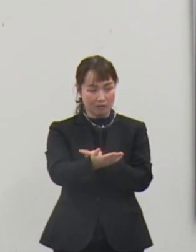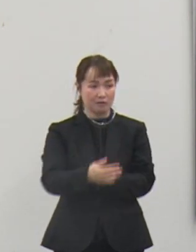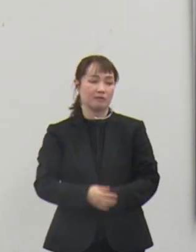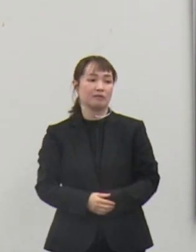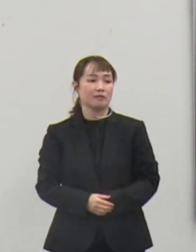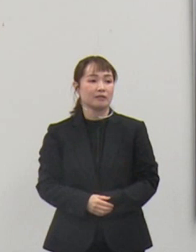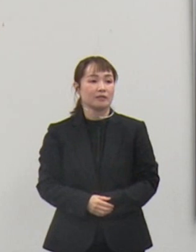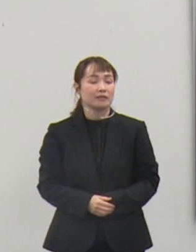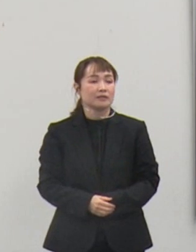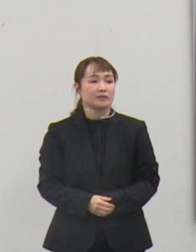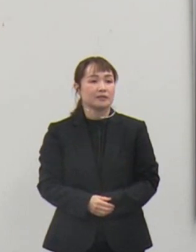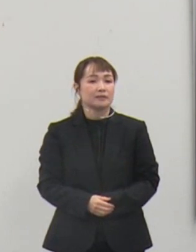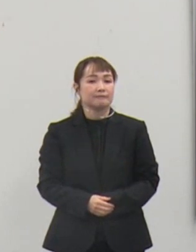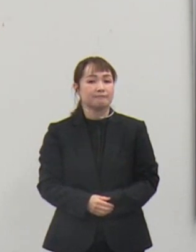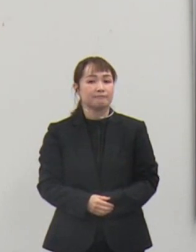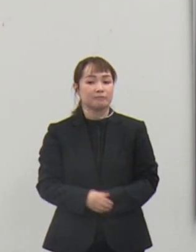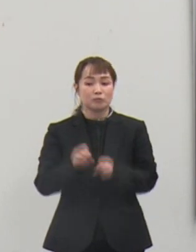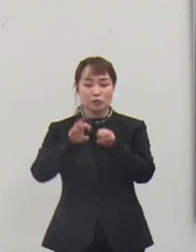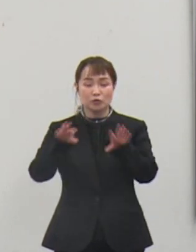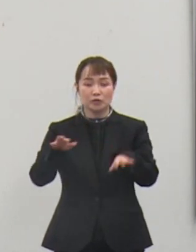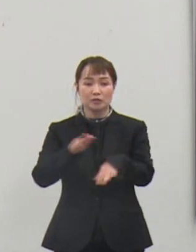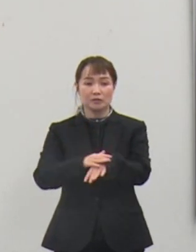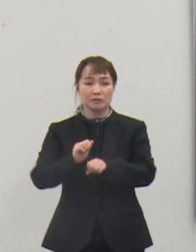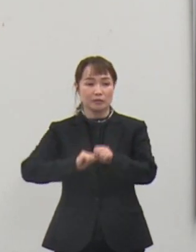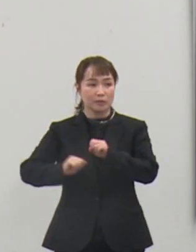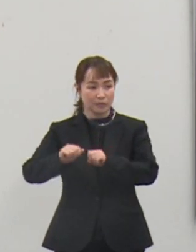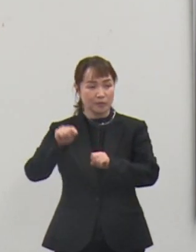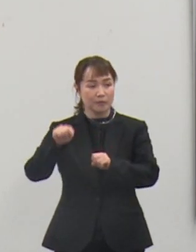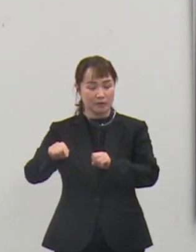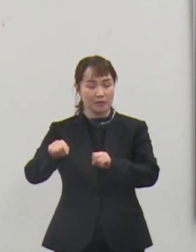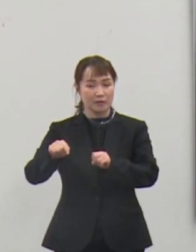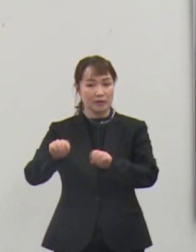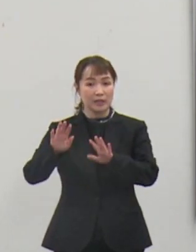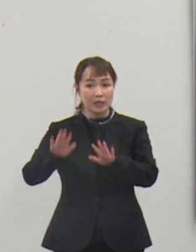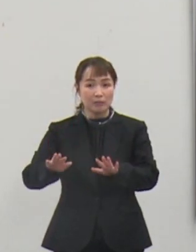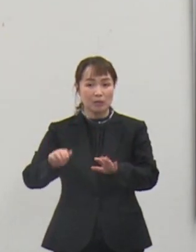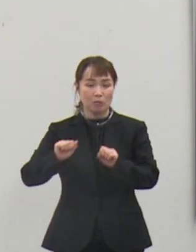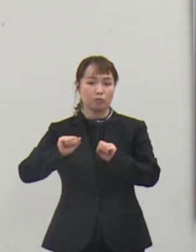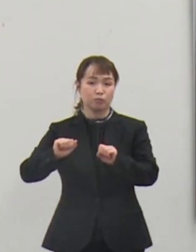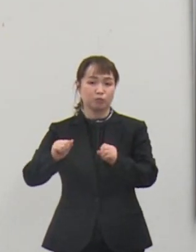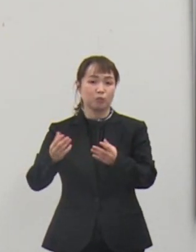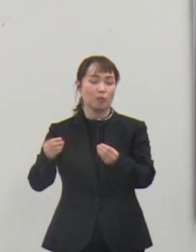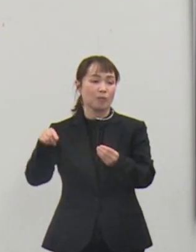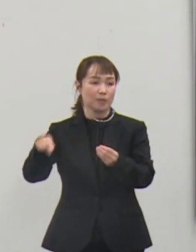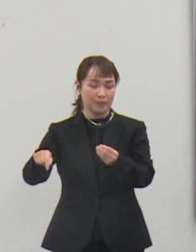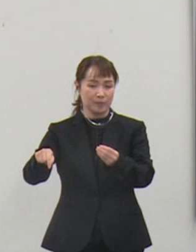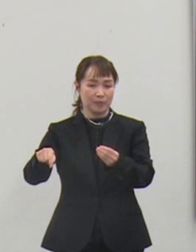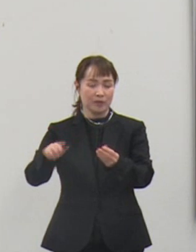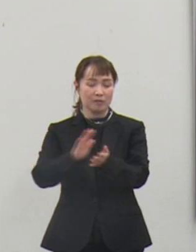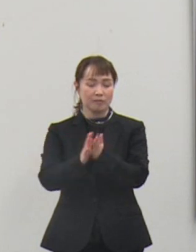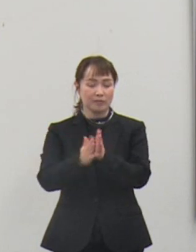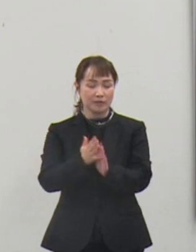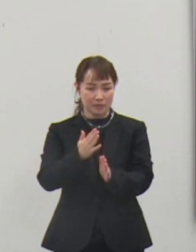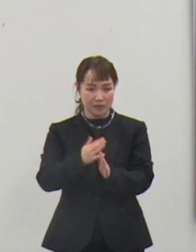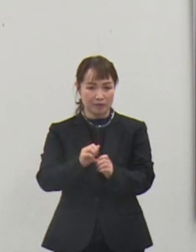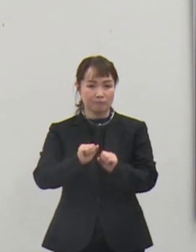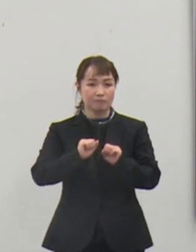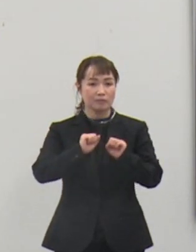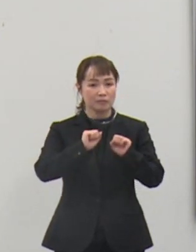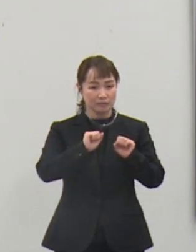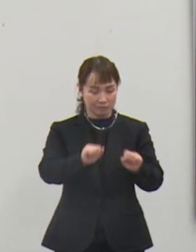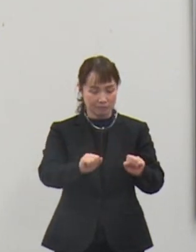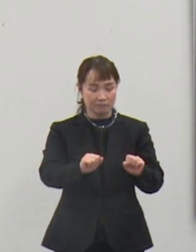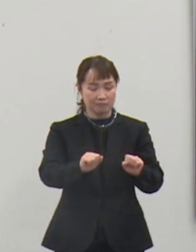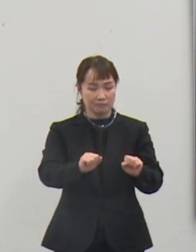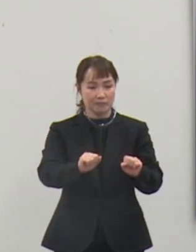しょうか。 周知活動というのはこれまでもやってはきておりますが、再度行っていくということじゃないか